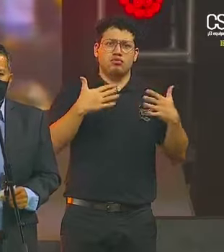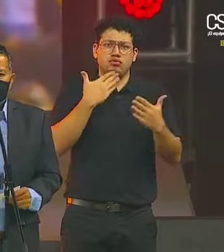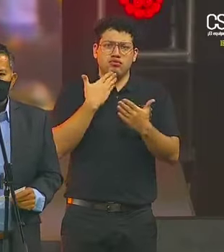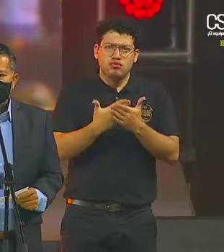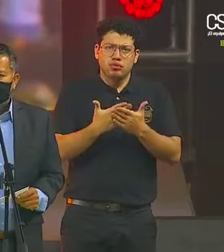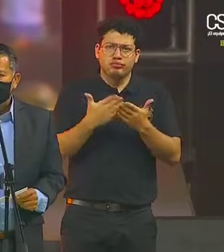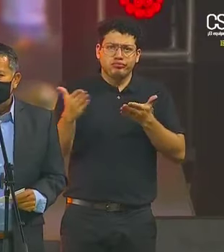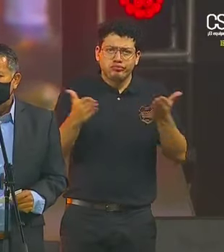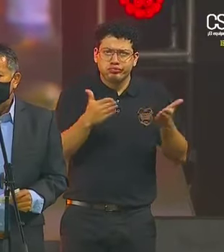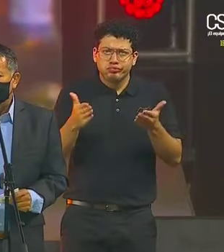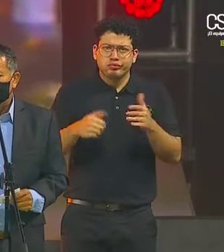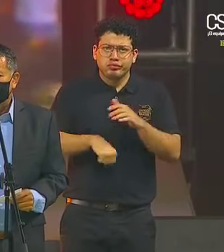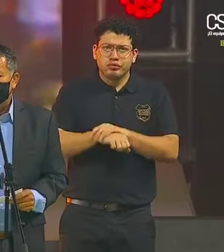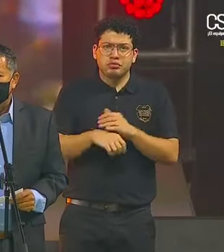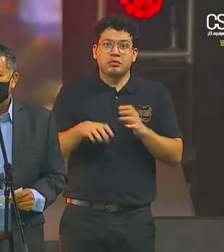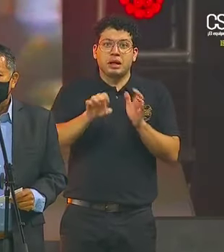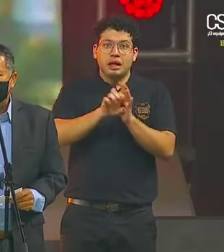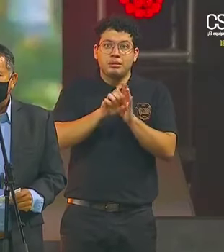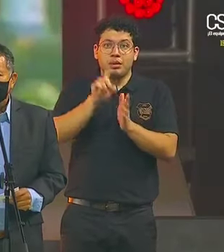por ejemplo la Copa Camel en